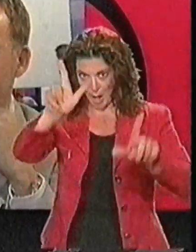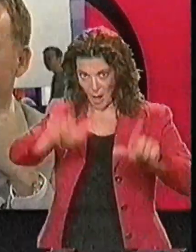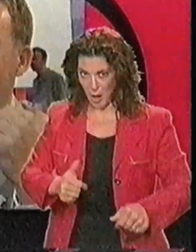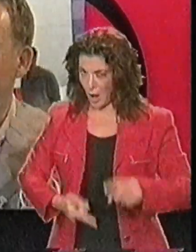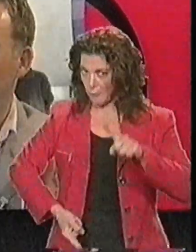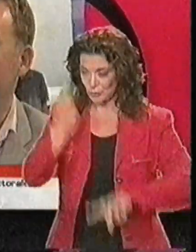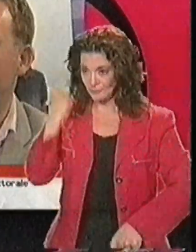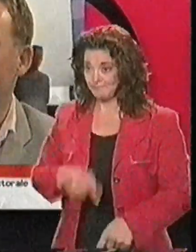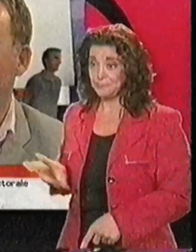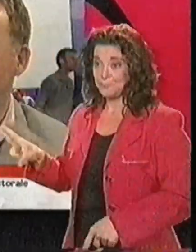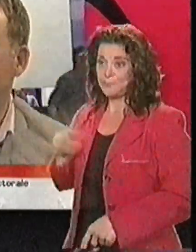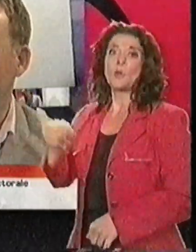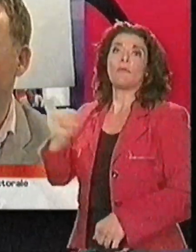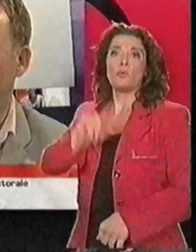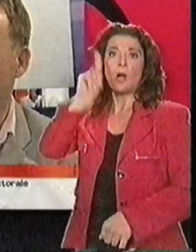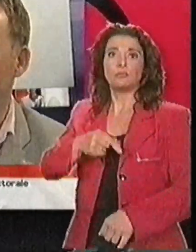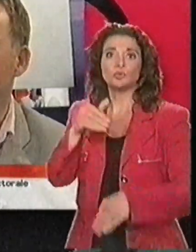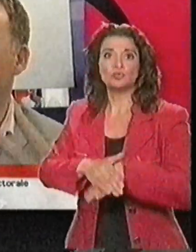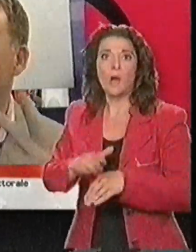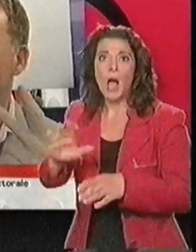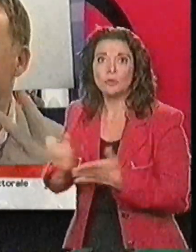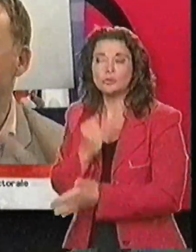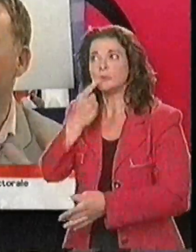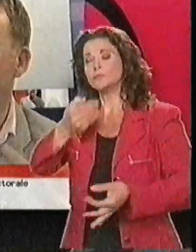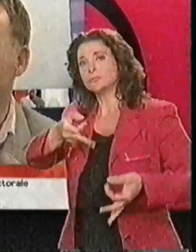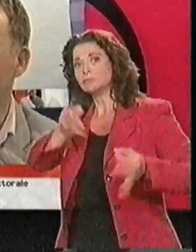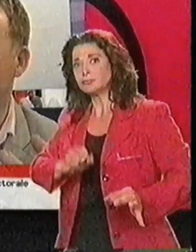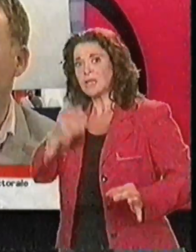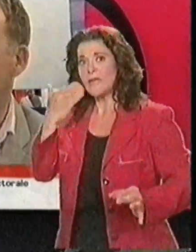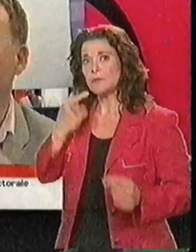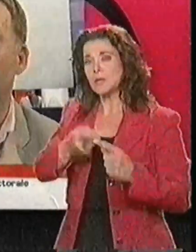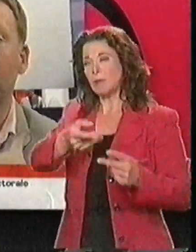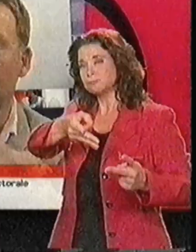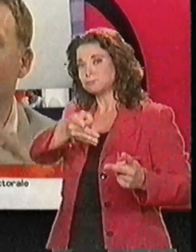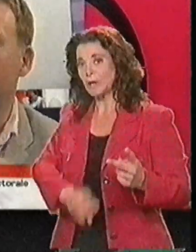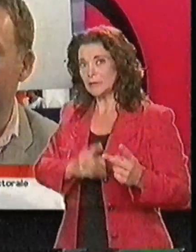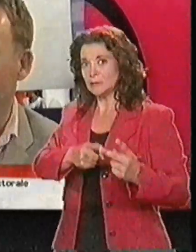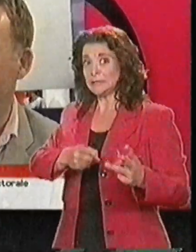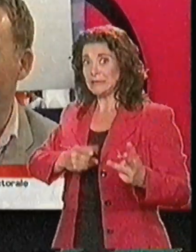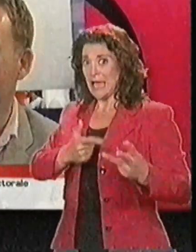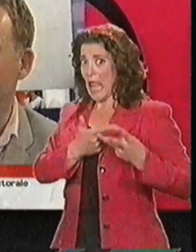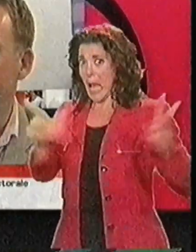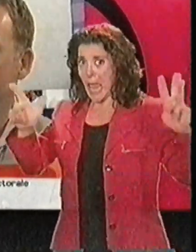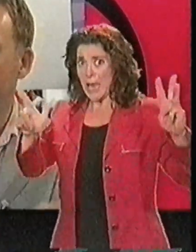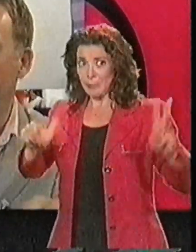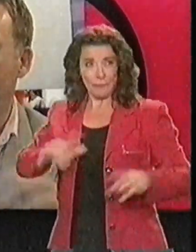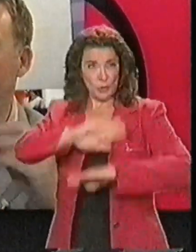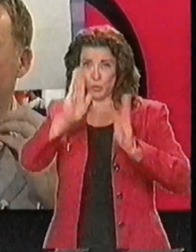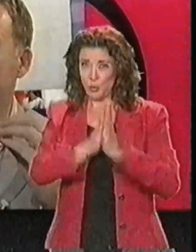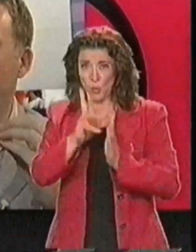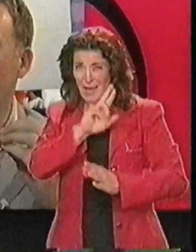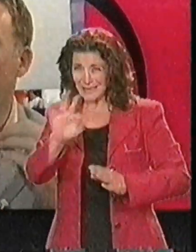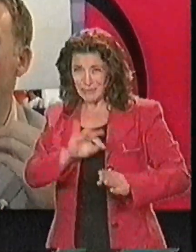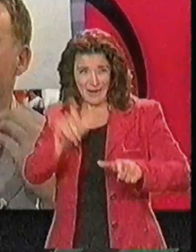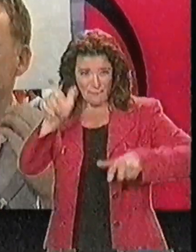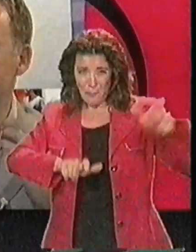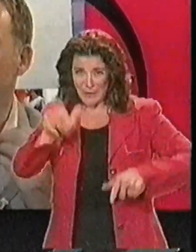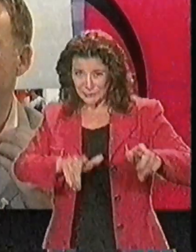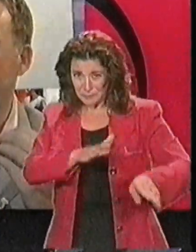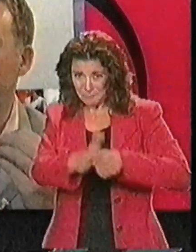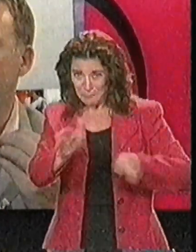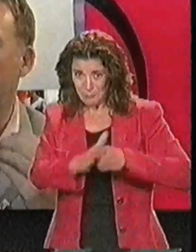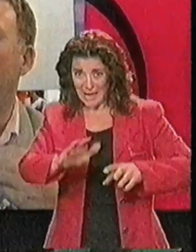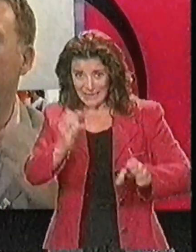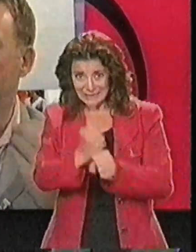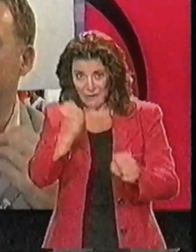réussie ? Efficacité, précision et disponibilité, c'est-à-dire que tout le monde, toute la RTBF est mobilisée et nous aurons un maximum